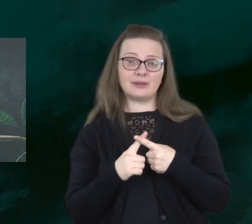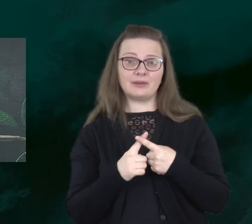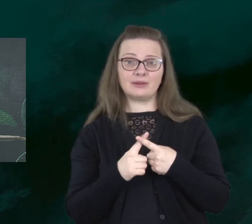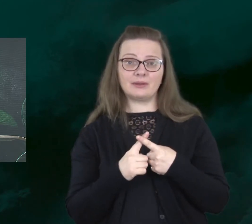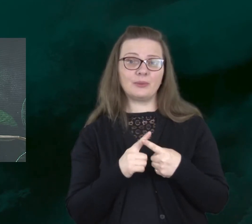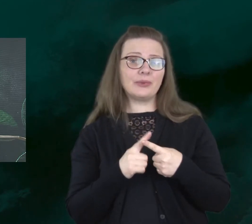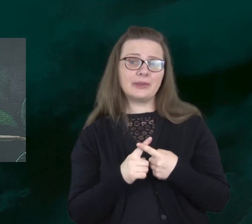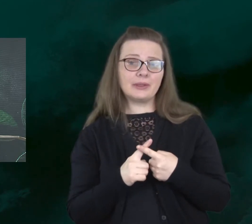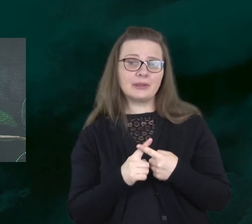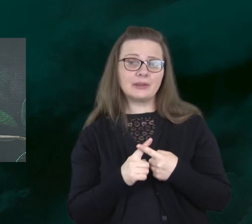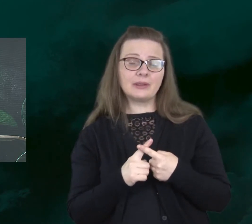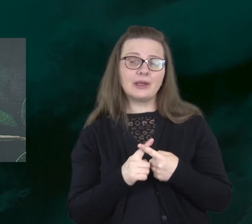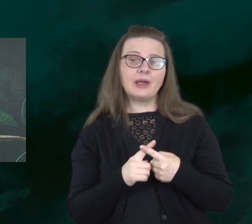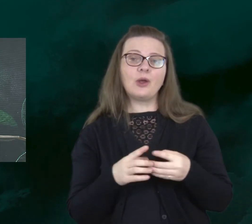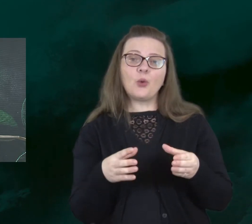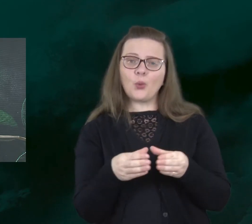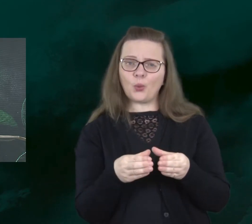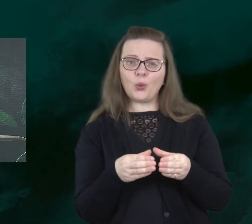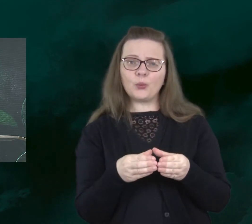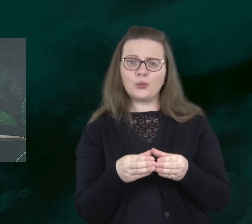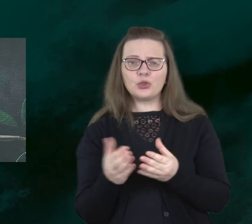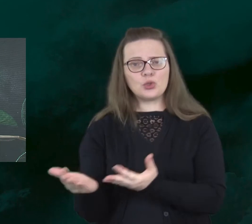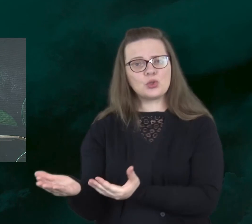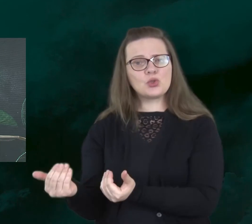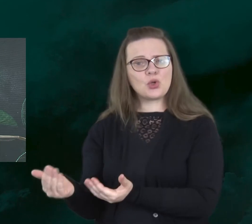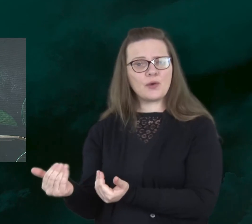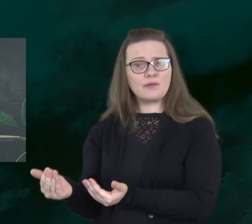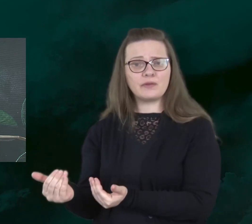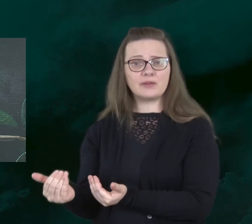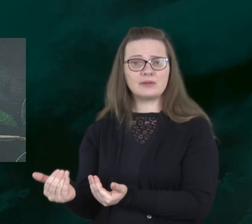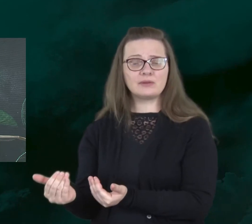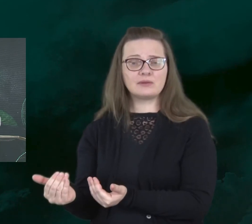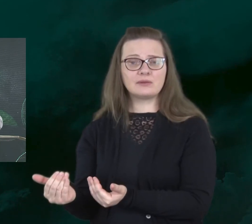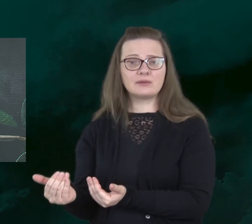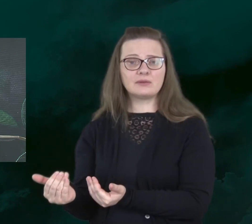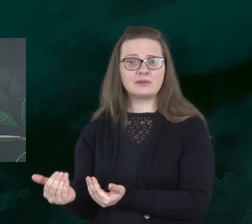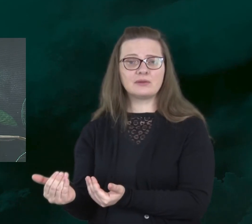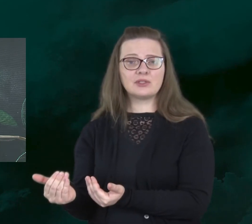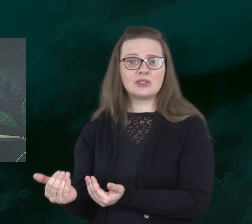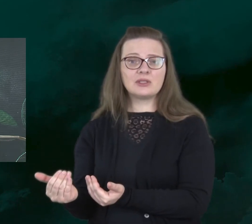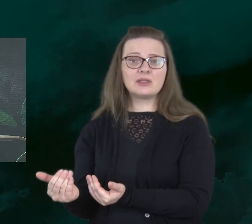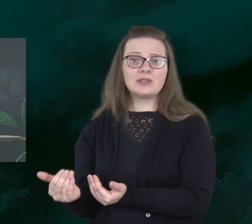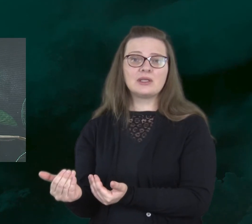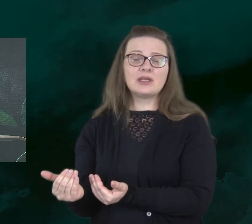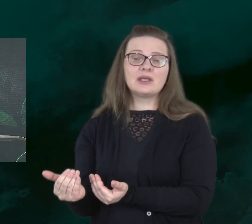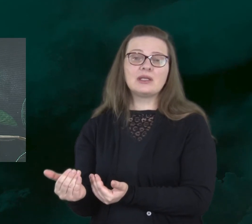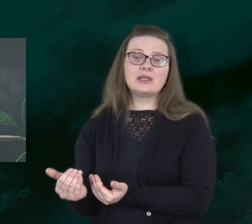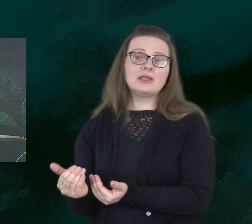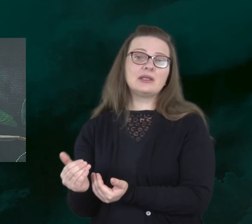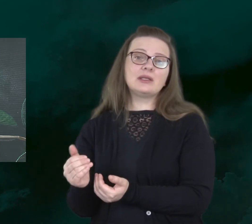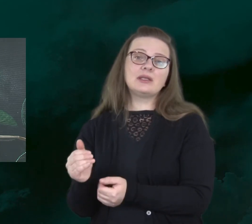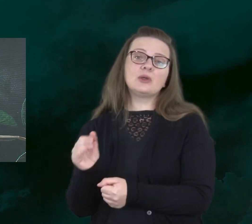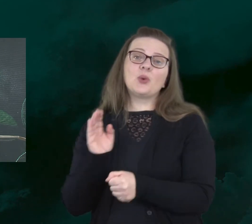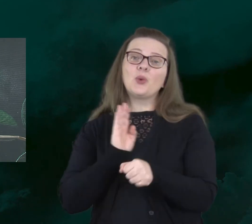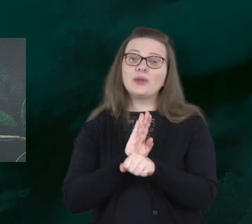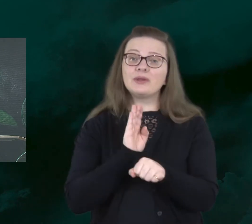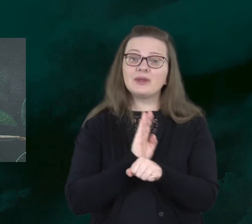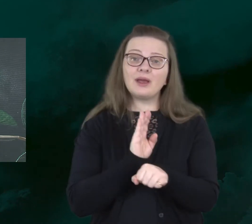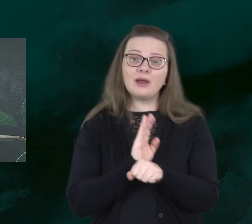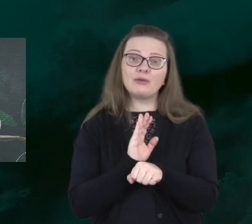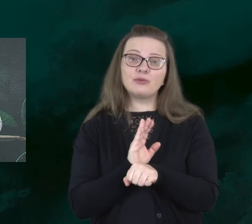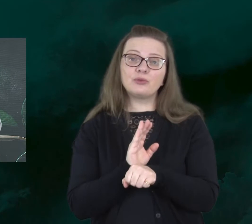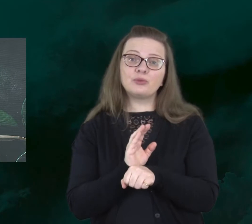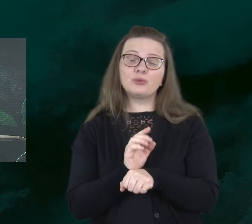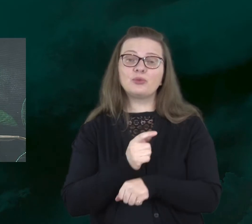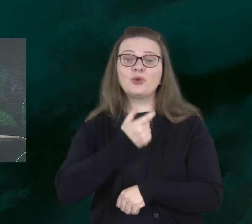muito simples, eles eram apenas cuidadores do irmão Dong. Eles